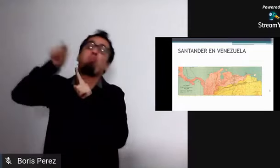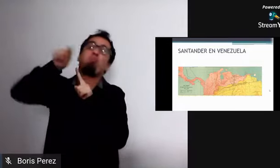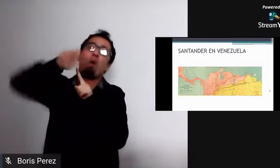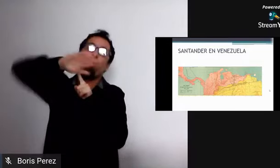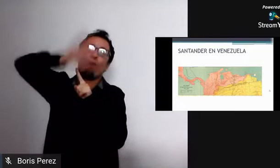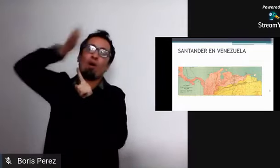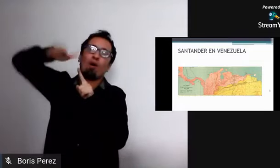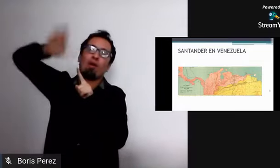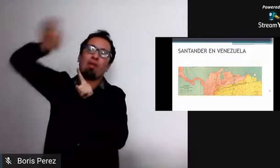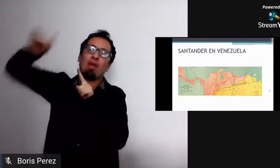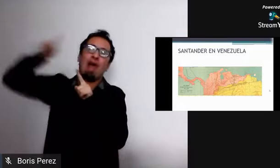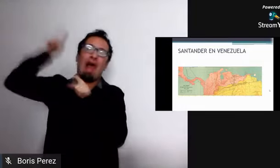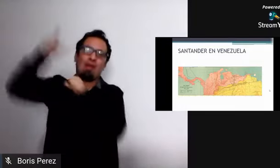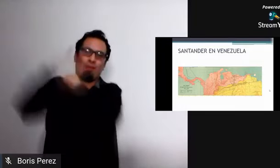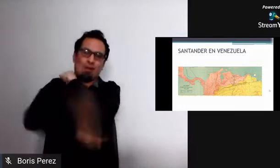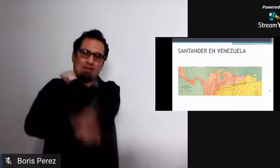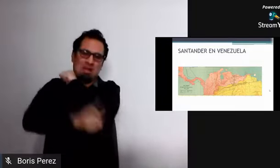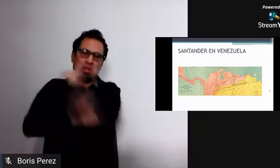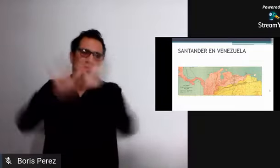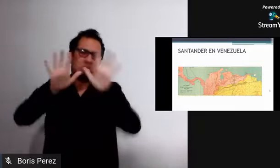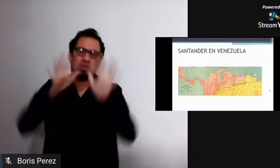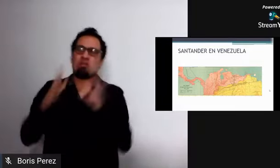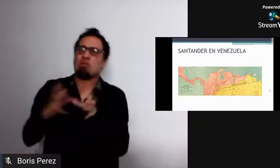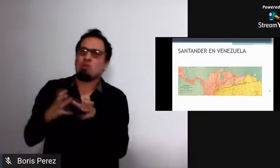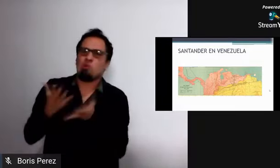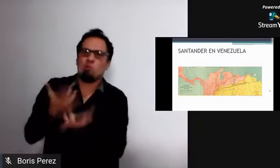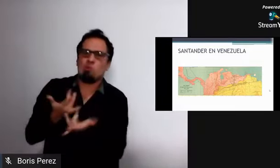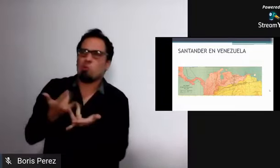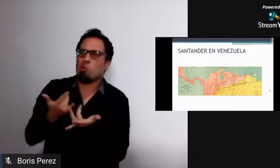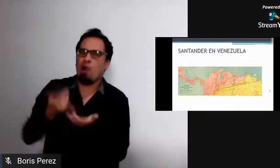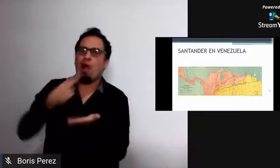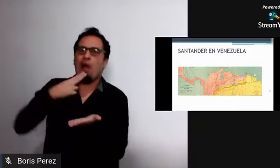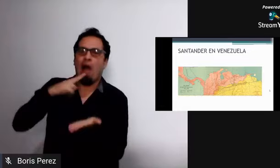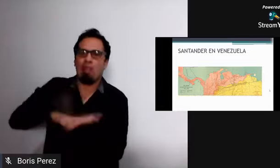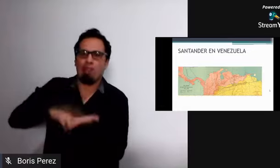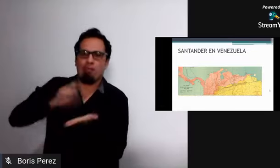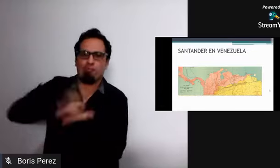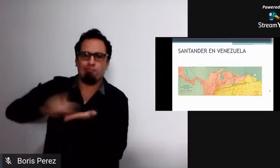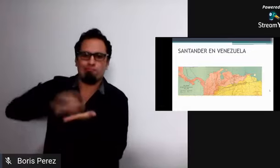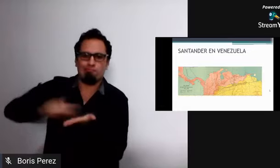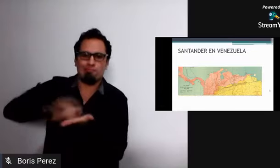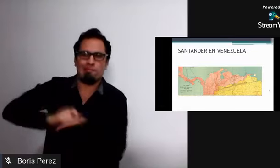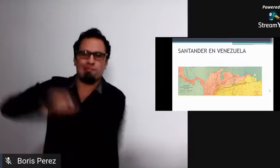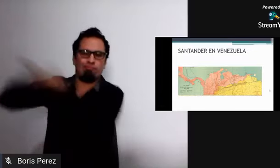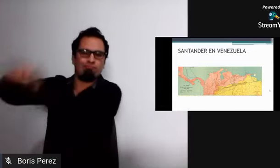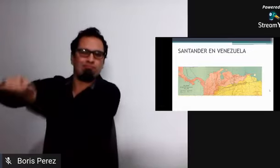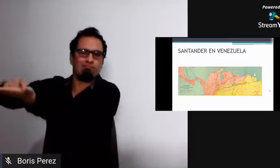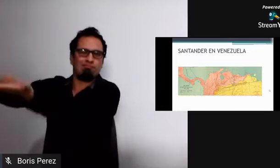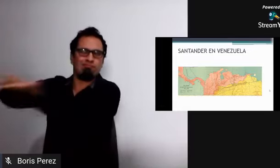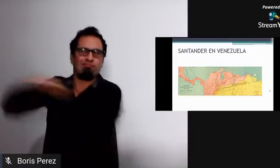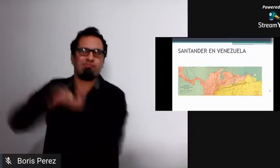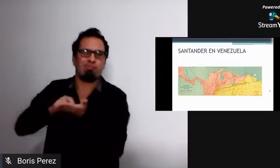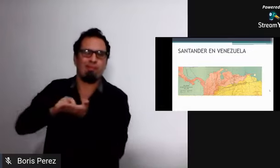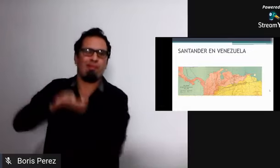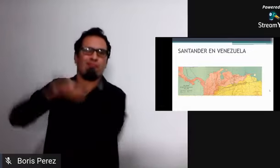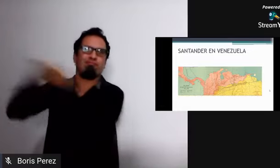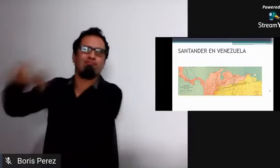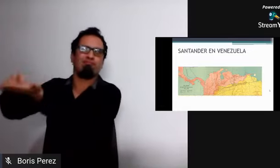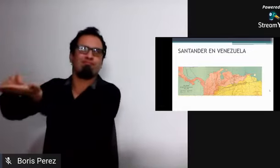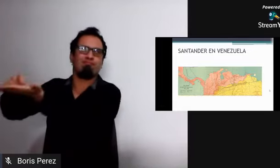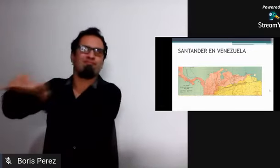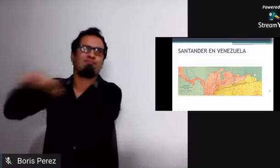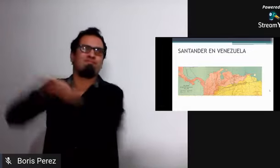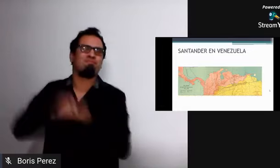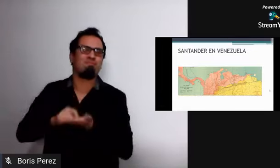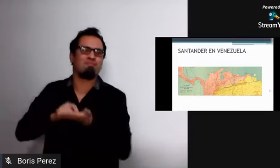parte del sur del país se logró hacer en contra del ejército español. Él